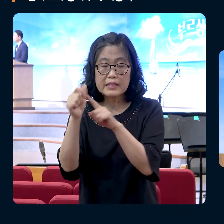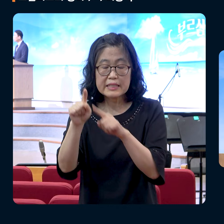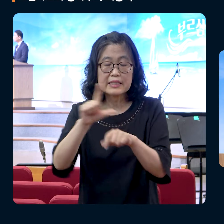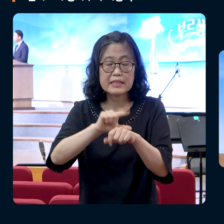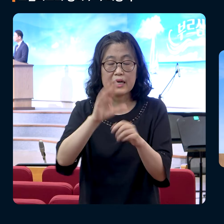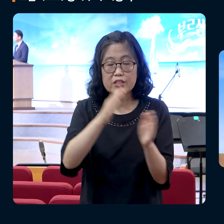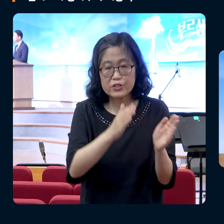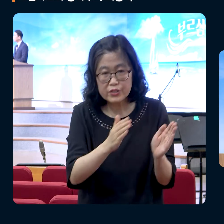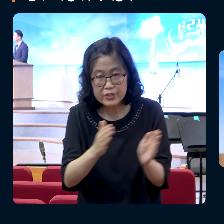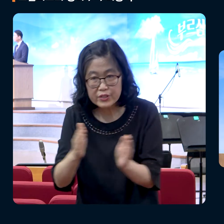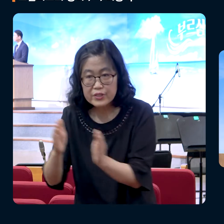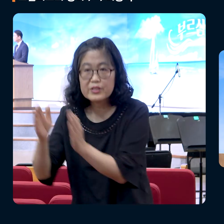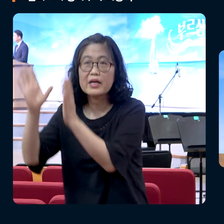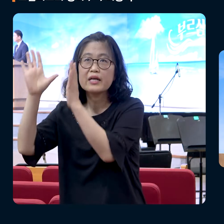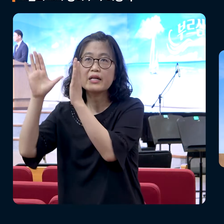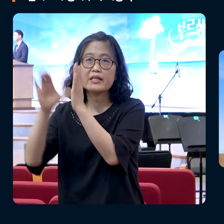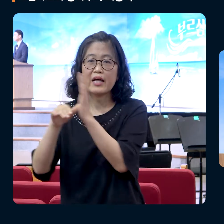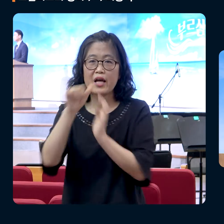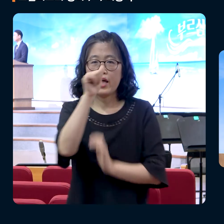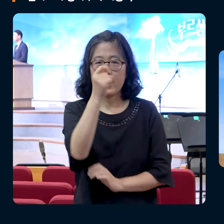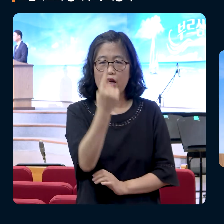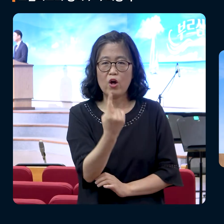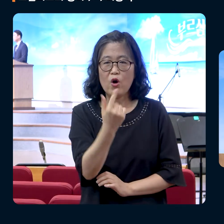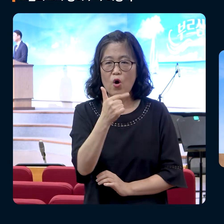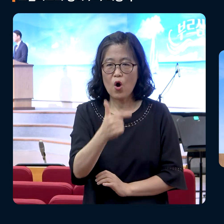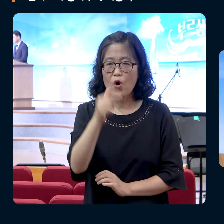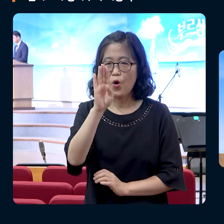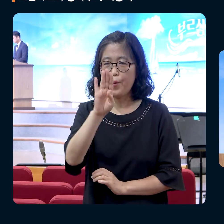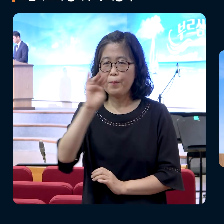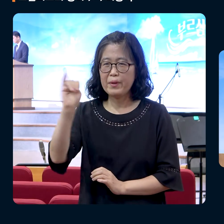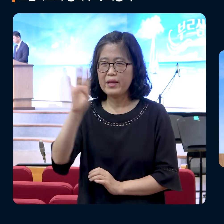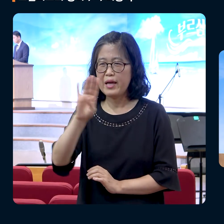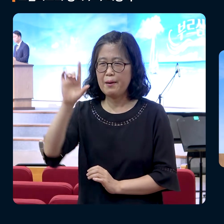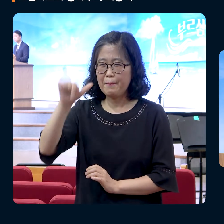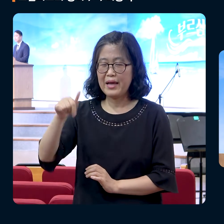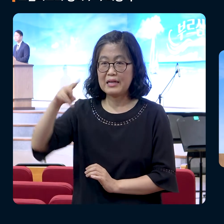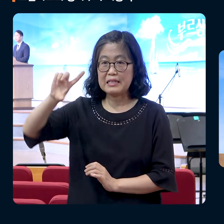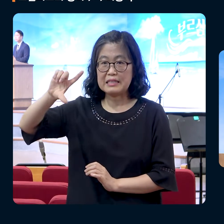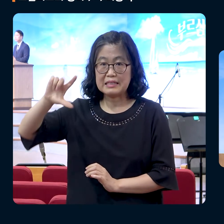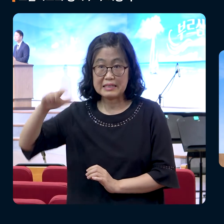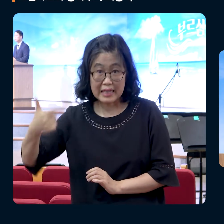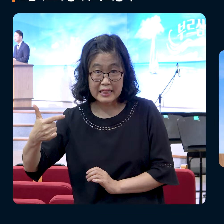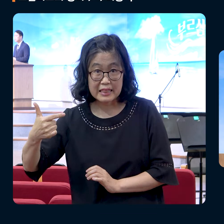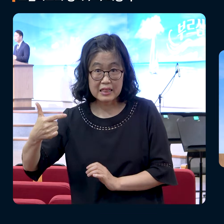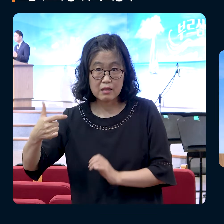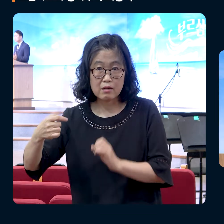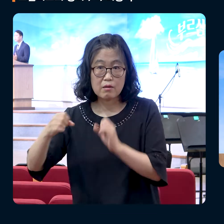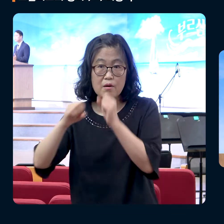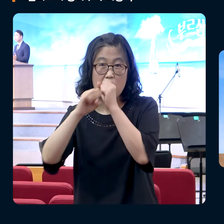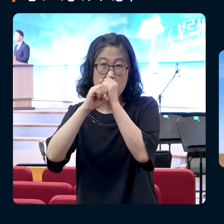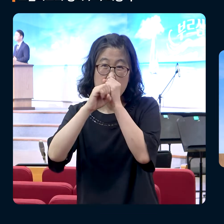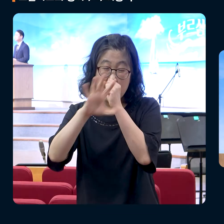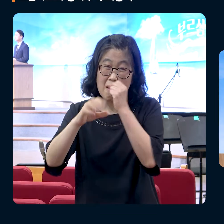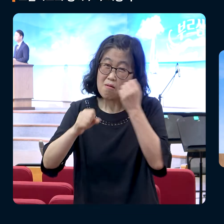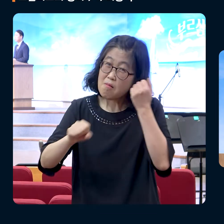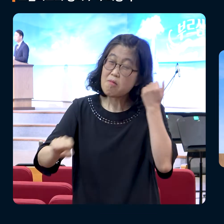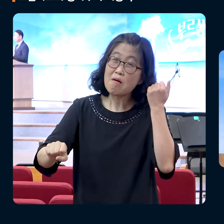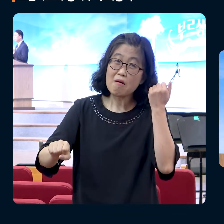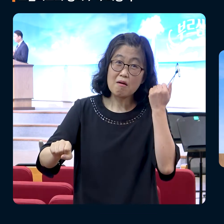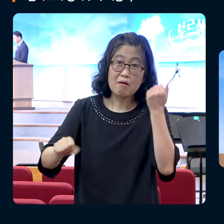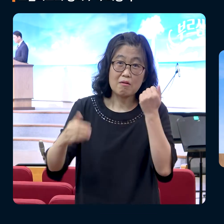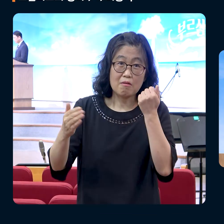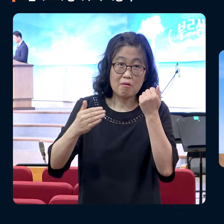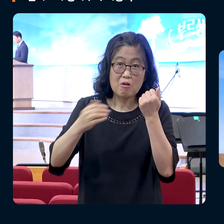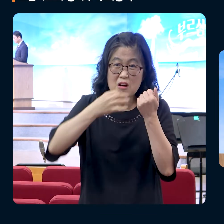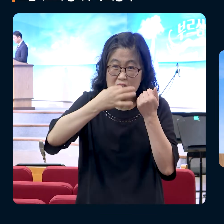때 혼비백산의 상태였다라고 얘기하더라고요. 무슨 말입니까? 어찌할 바를 몰라서